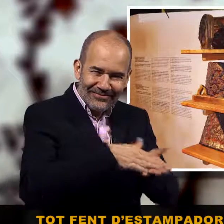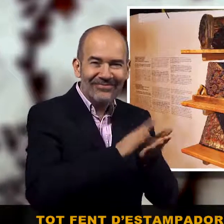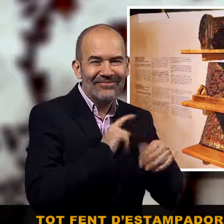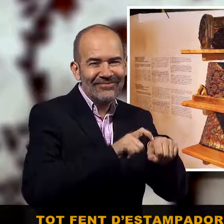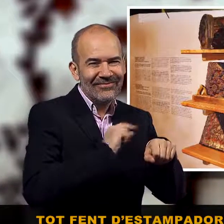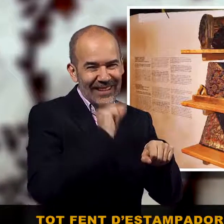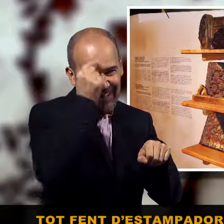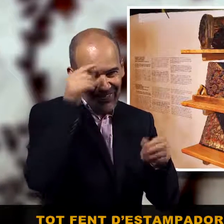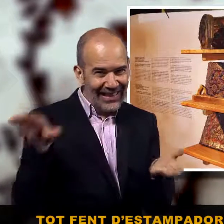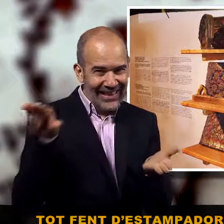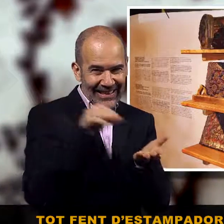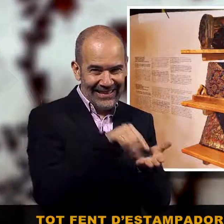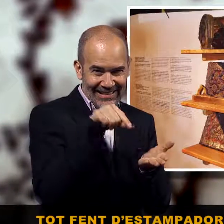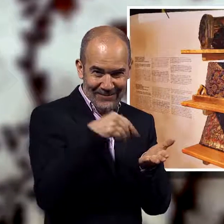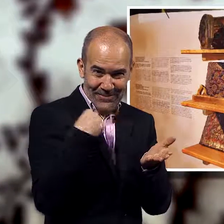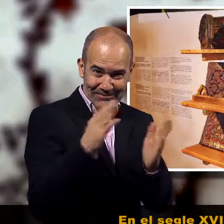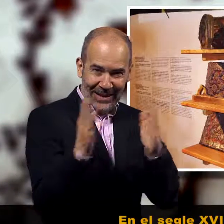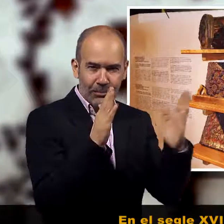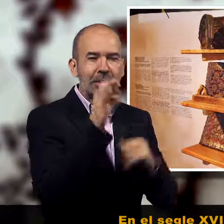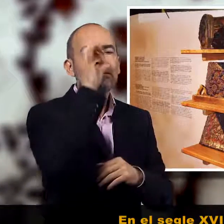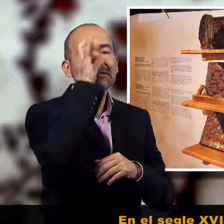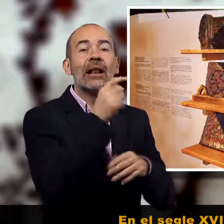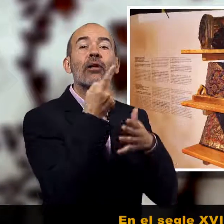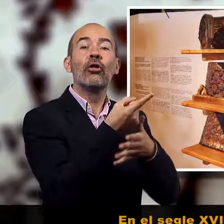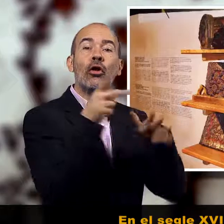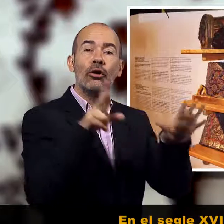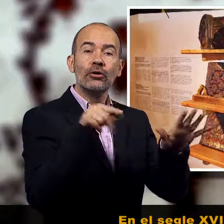fent d'estampadors d'indianes.